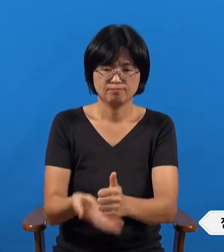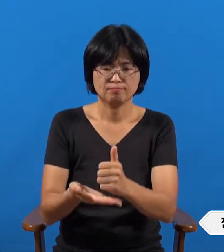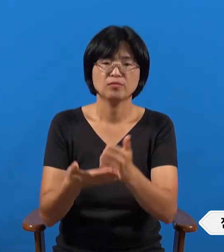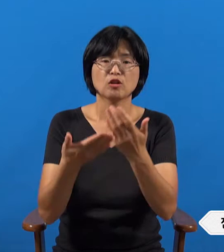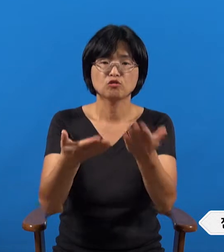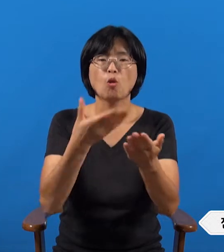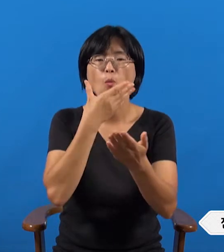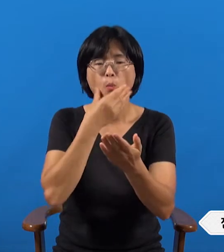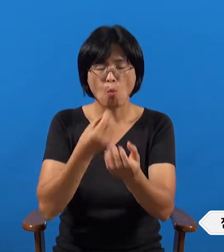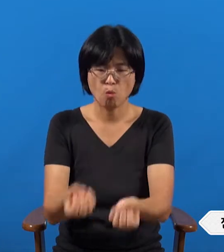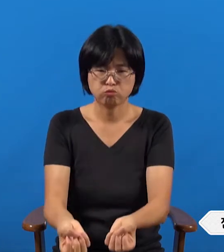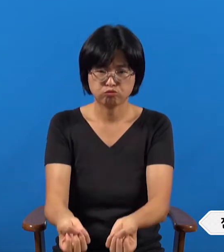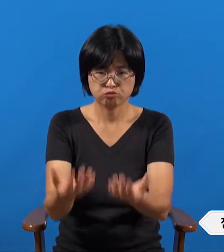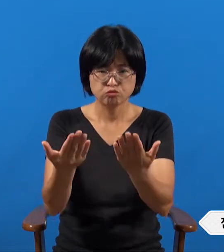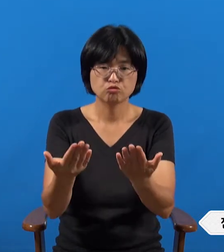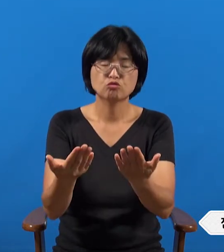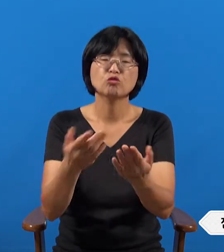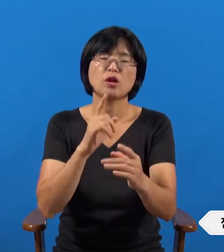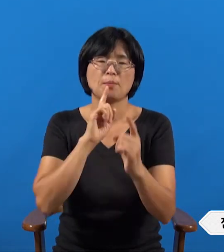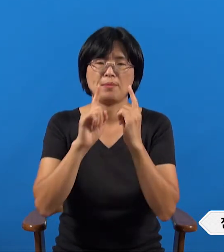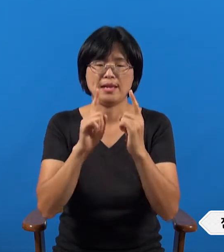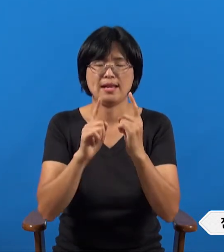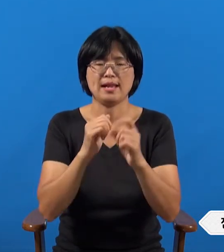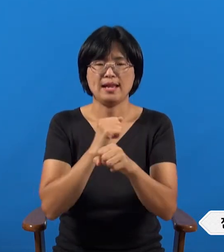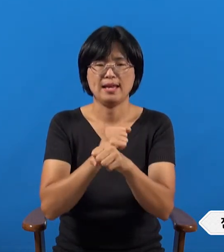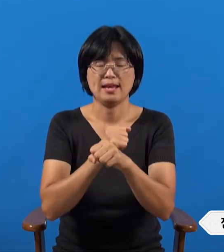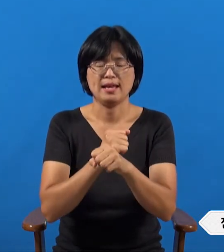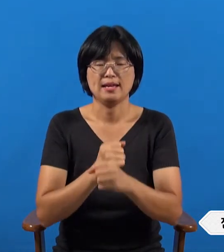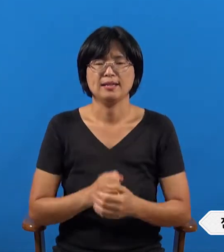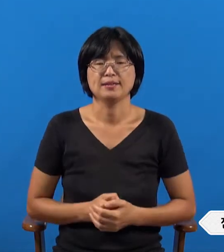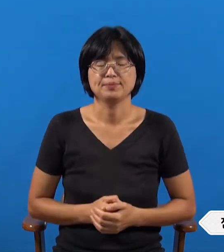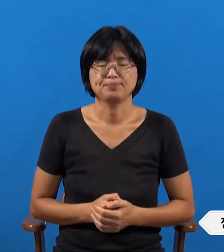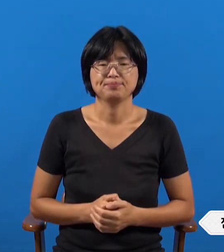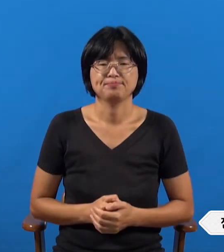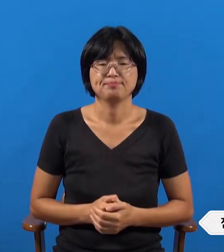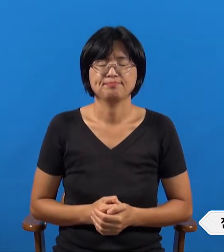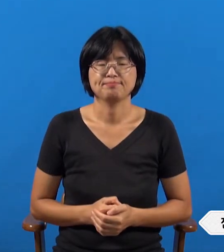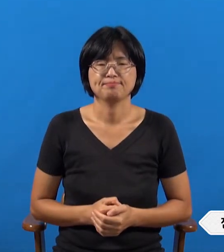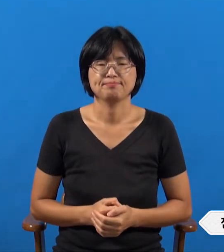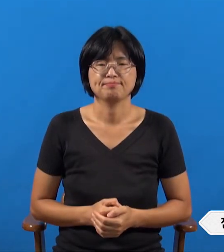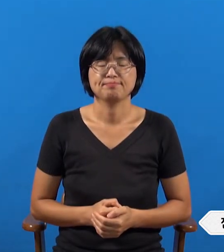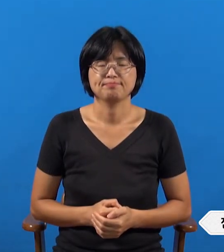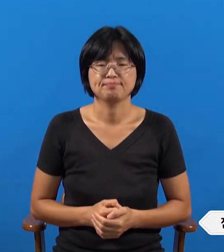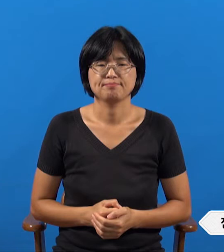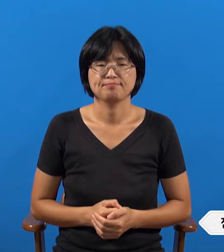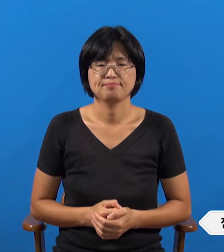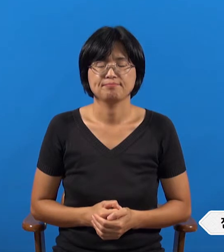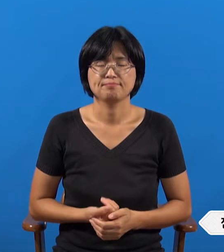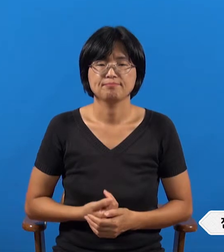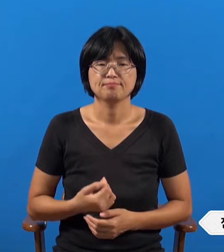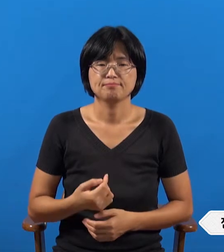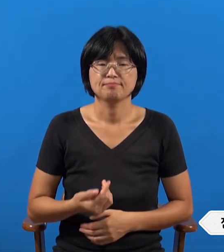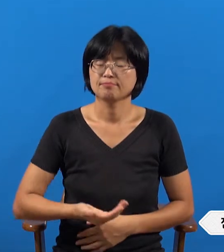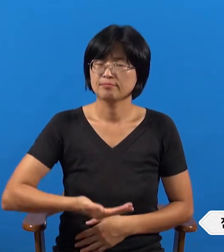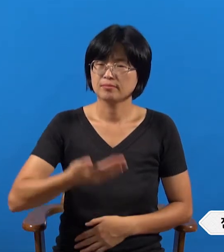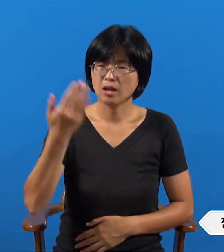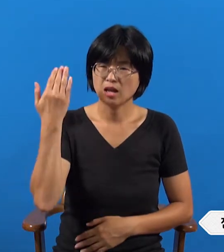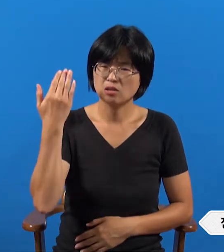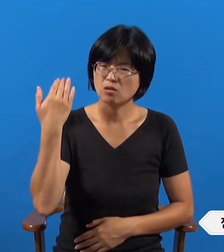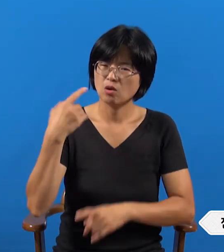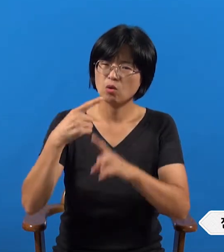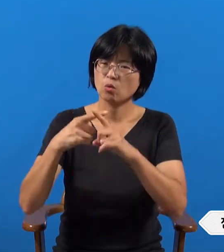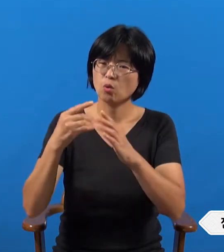말, 세워주고 축복하는 말, 우리에게 말씀하고 있습니다.